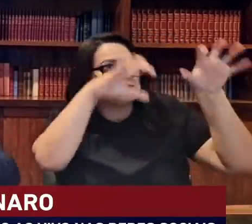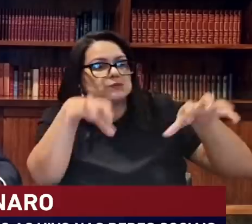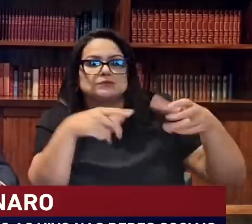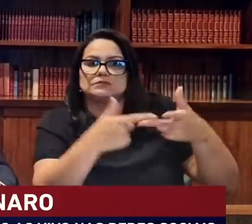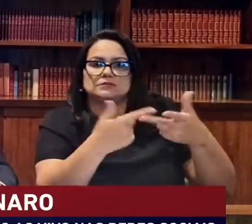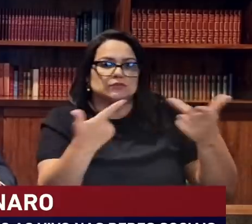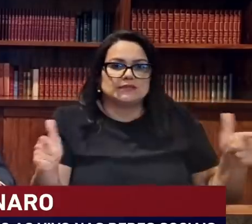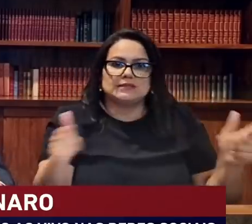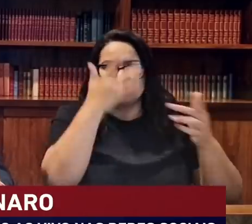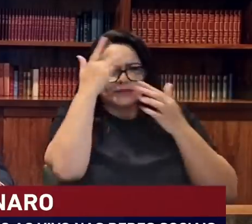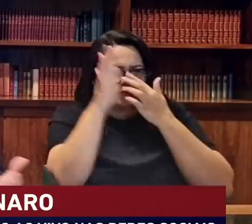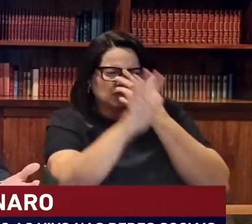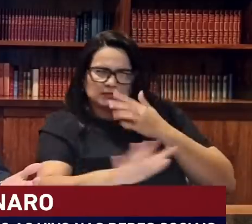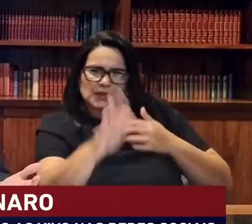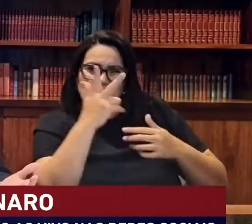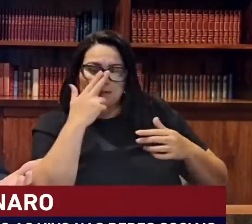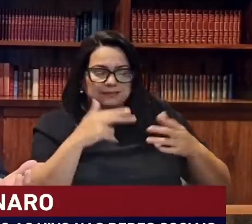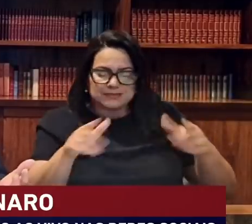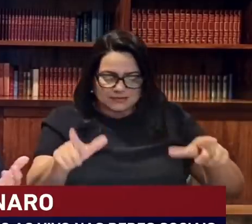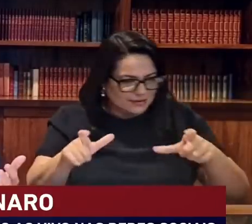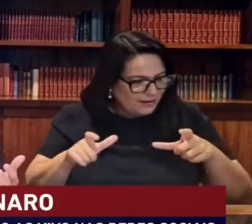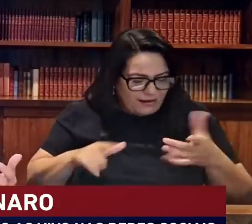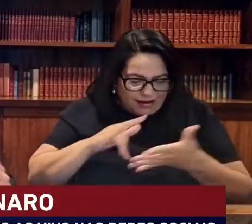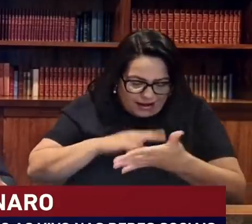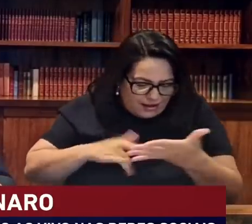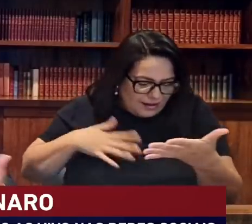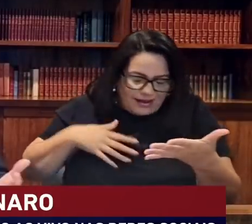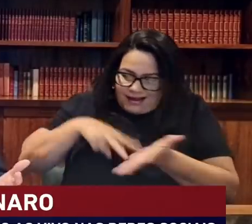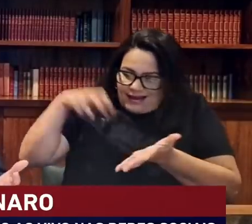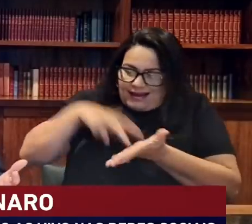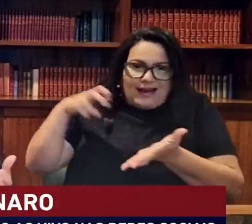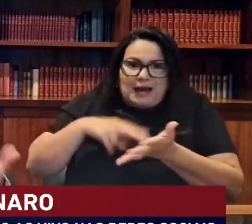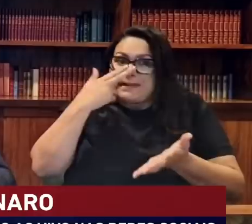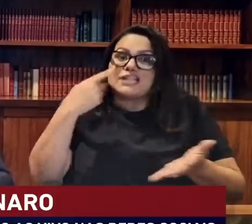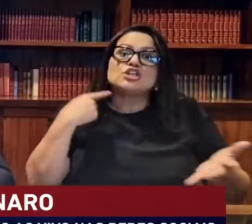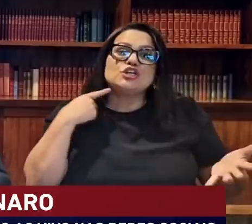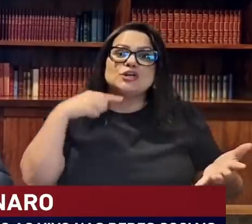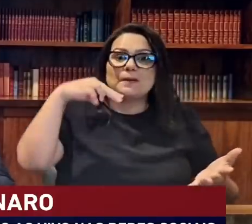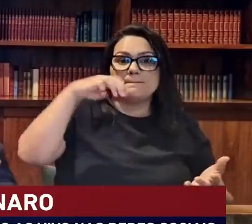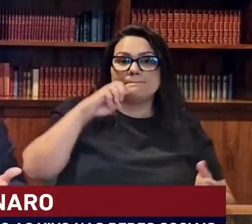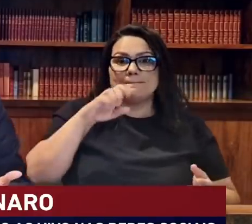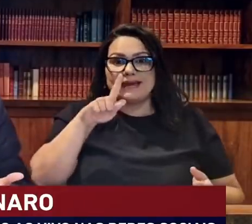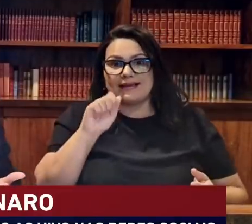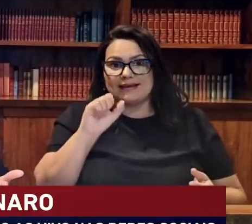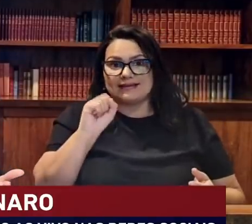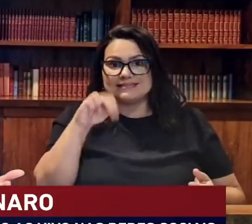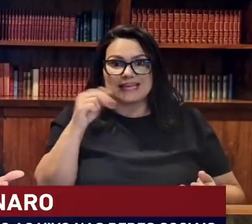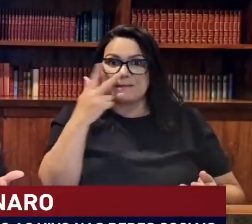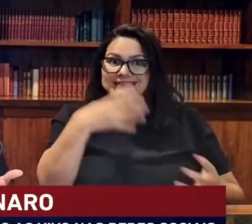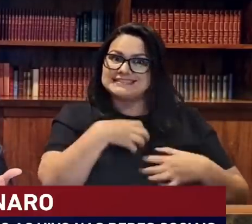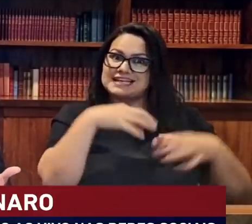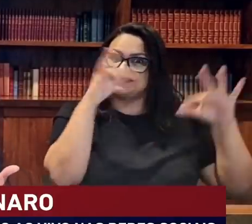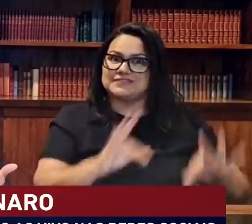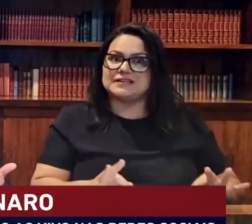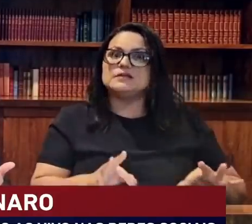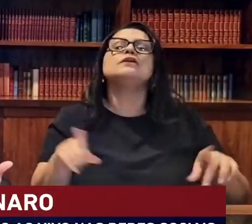água. Então, aquela pessoa parece que ganhou na Mega Sena. Então, não tem preço isso. E nós, com isso, também tiramos a força do